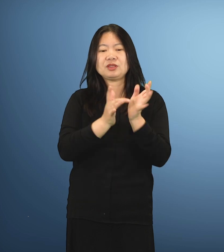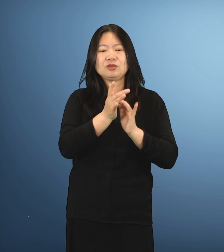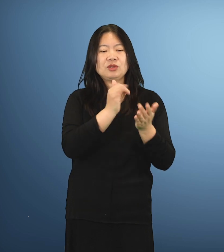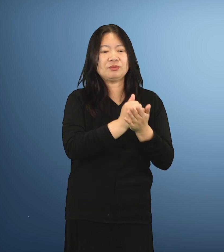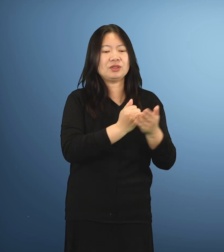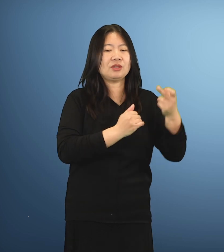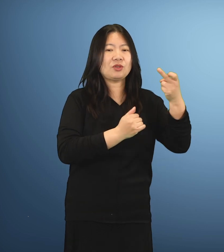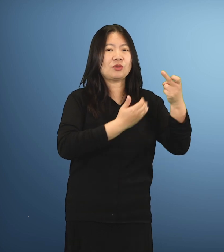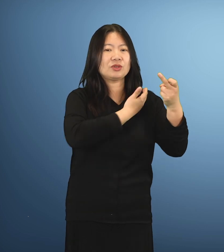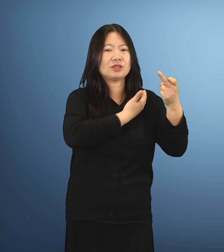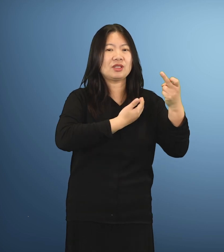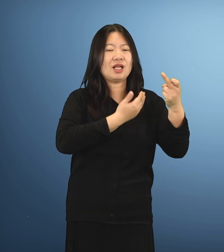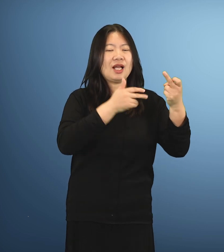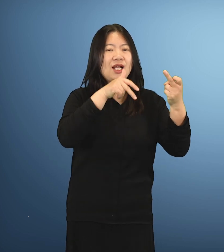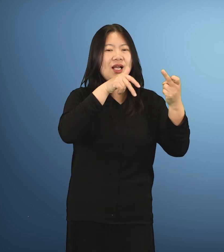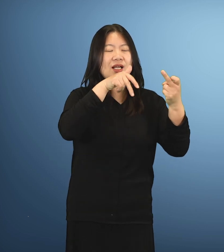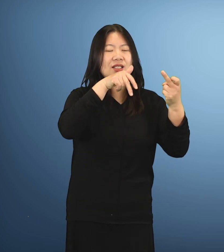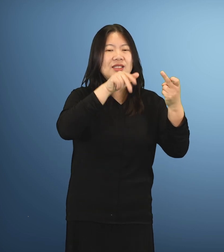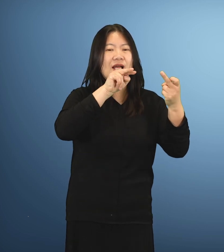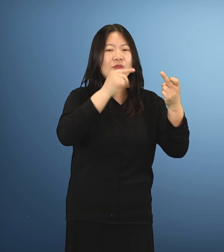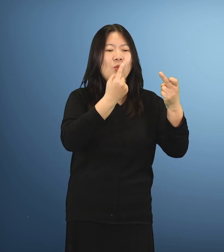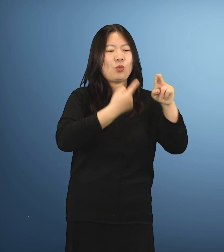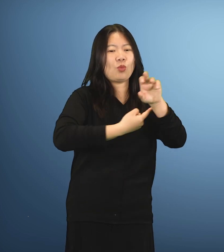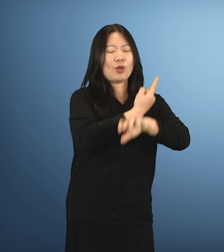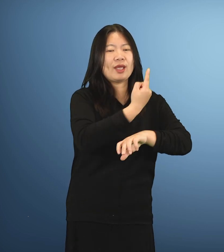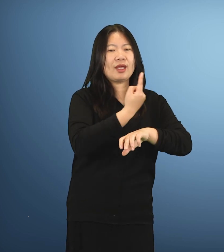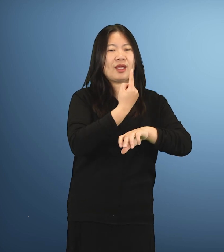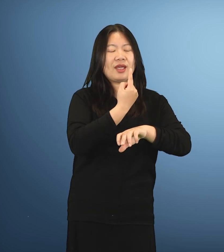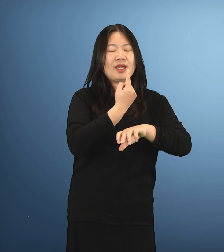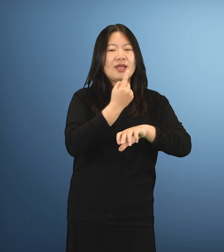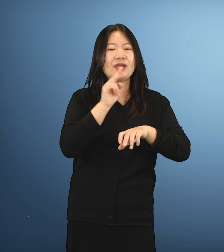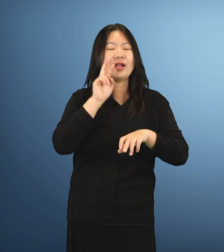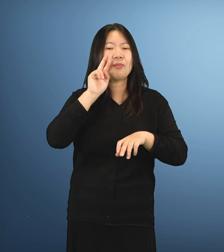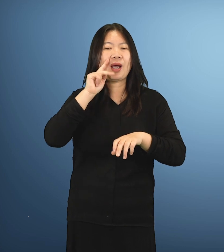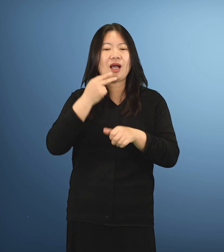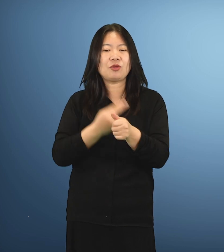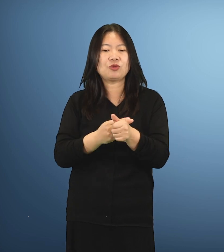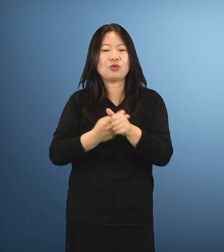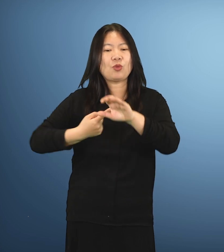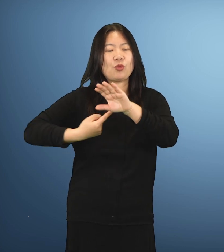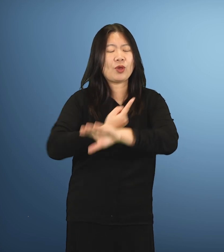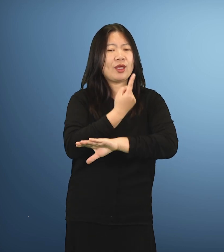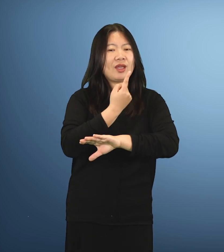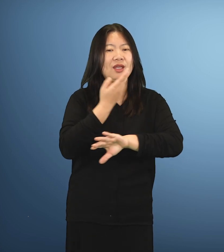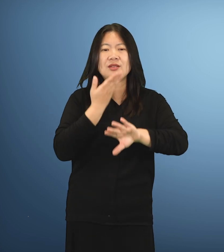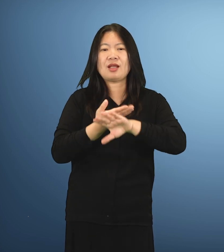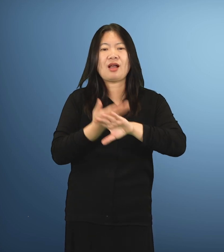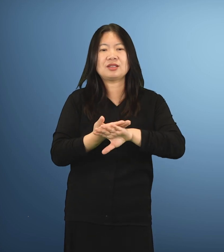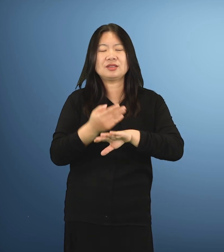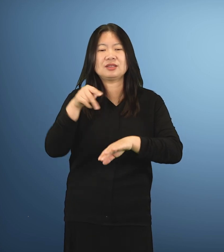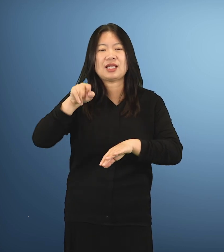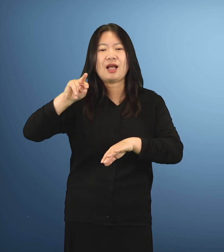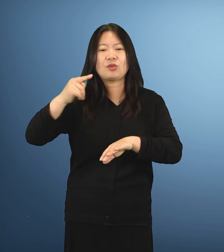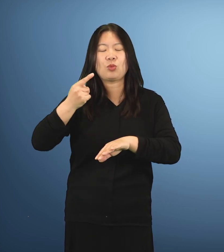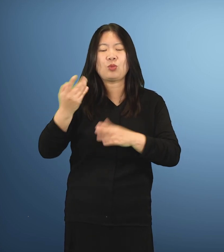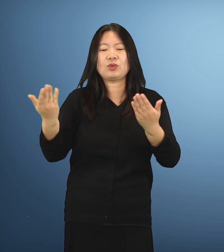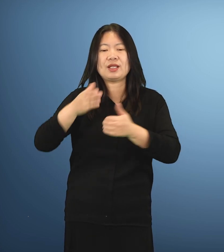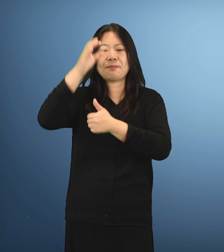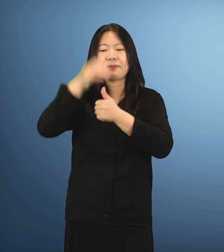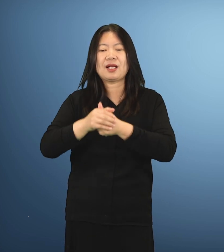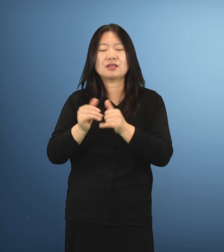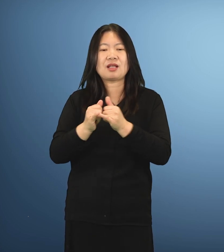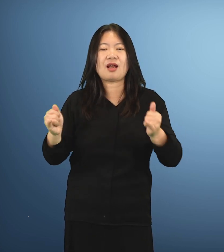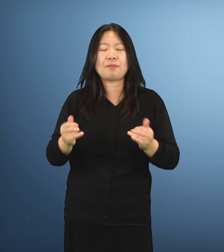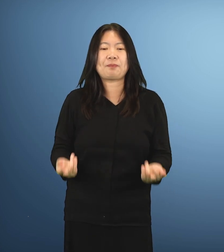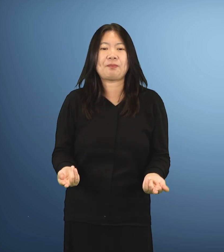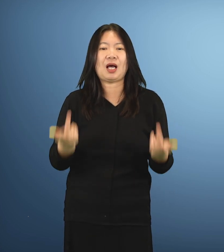예수님의 12사도 외에 그 이후 사도 바울 말고는 다른 사도는 있을 수가 없어요.